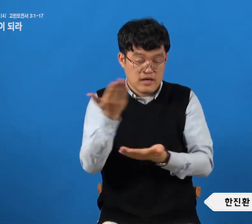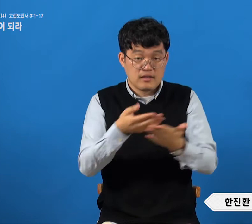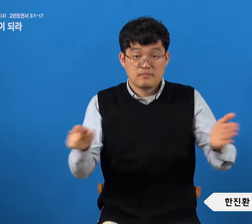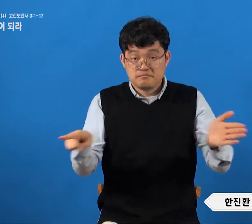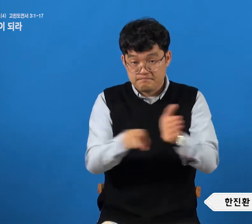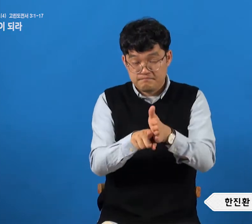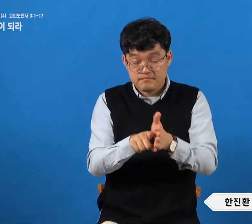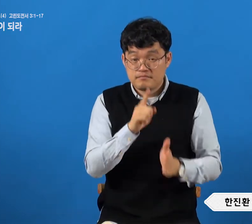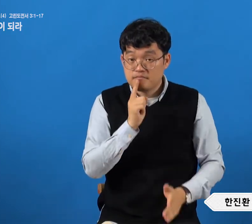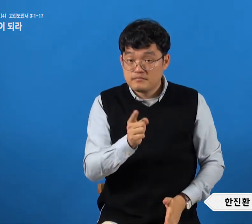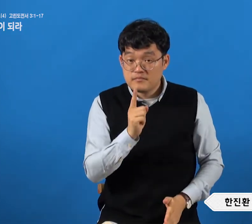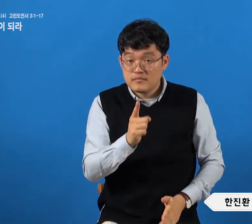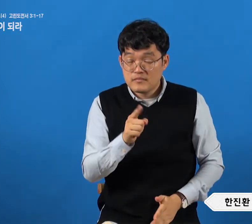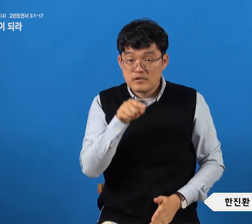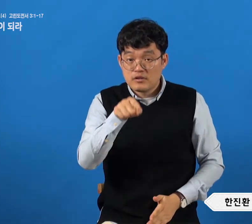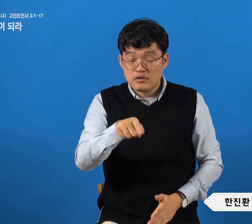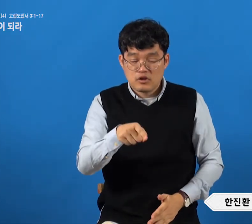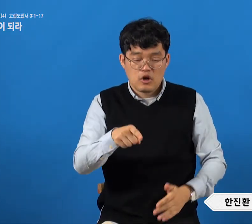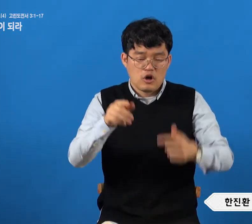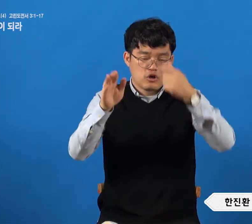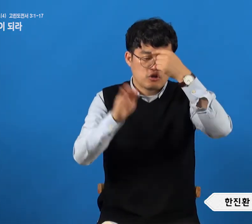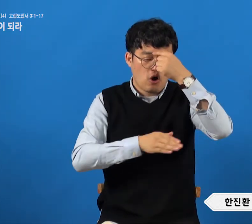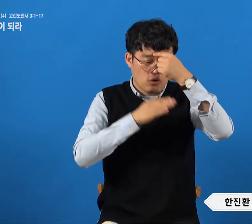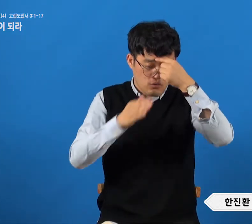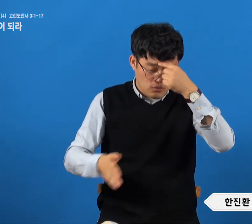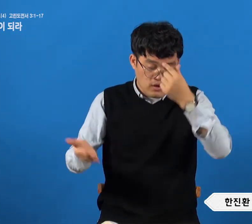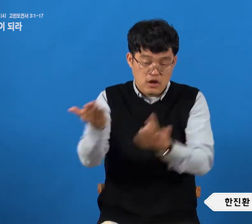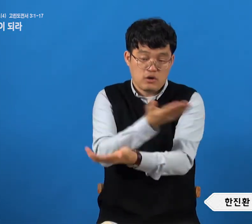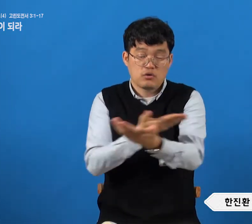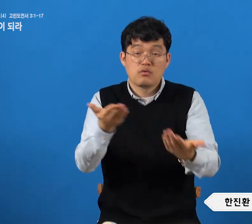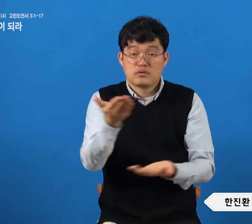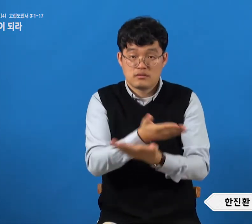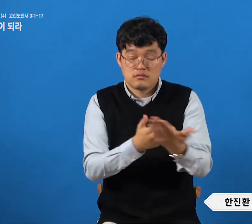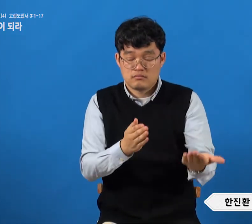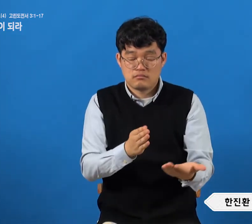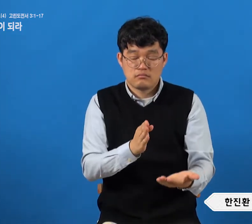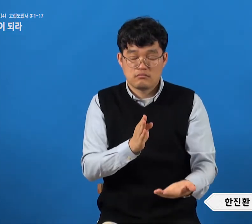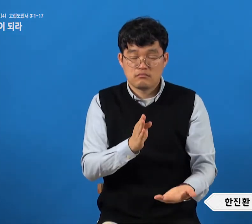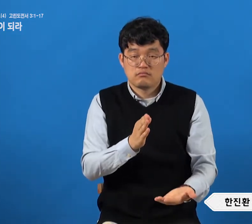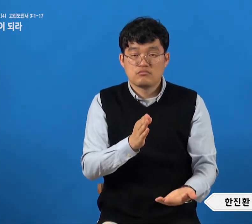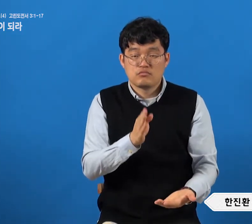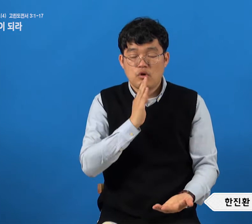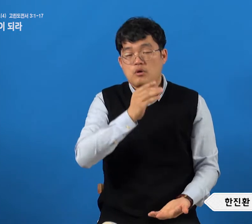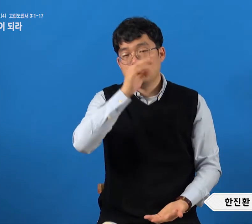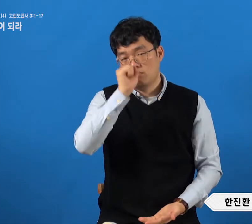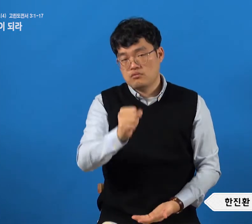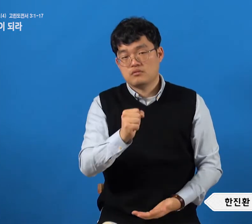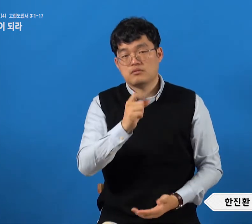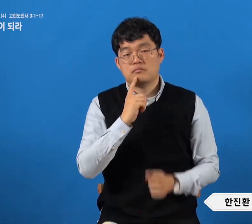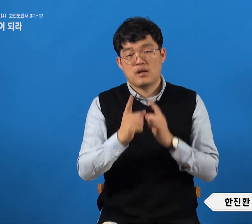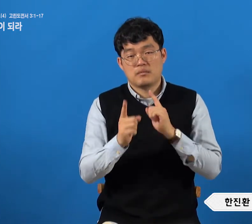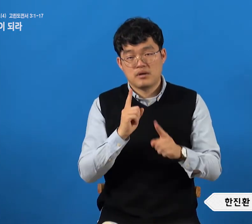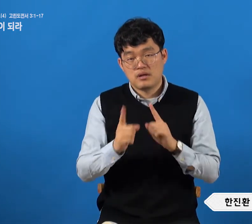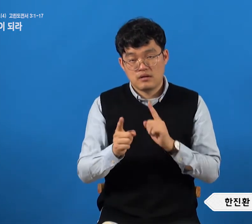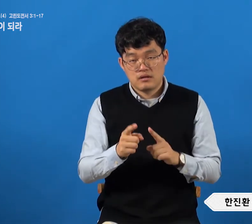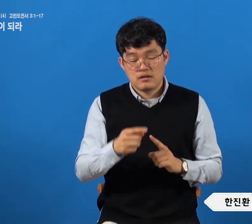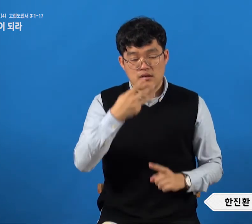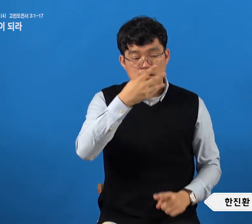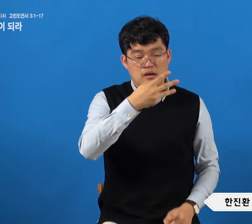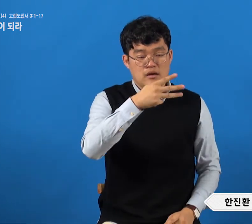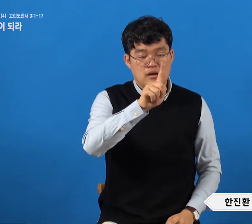하지요. 거기 성도의 교제라는 말은 너무나 좋은 말입니다. 라틴어로 communio